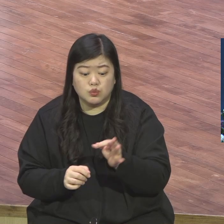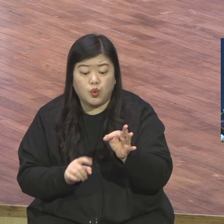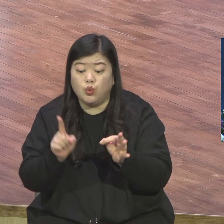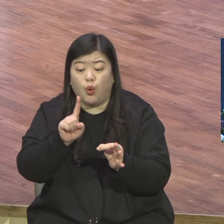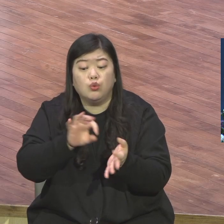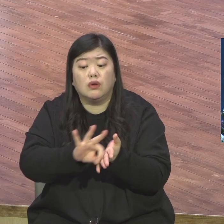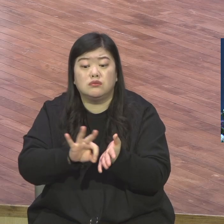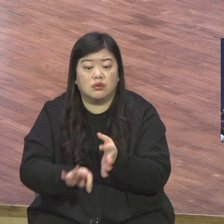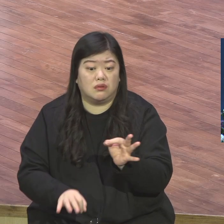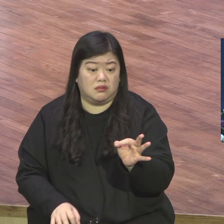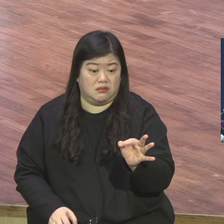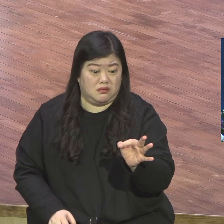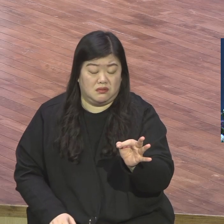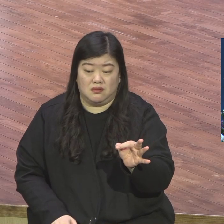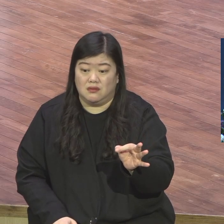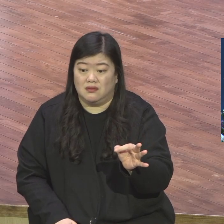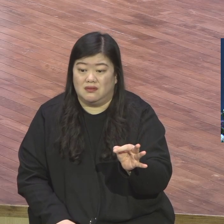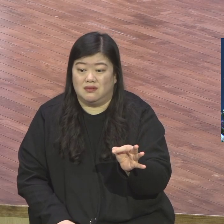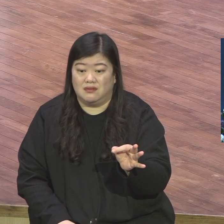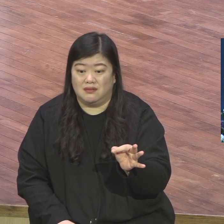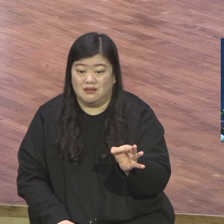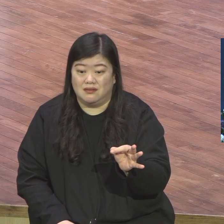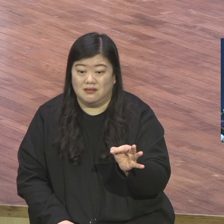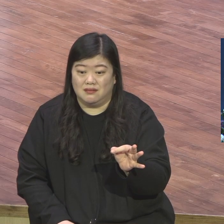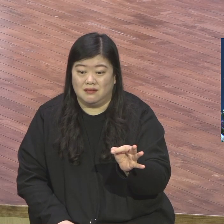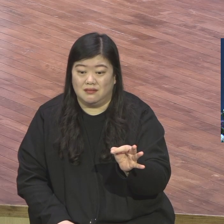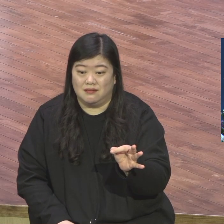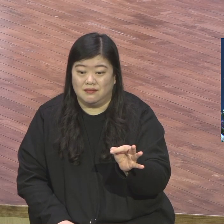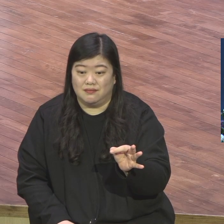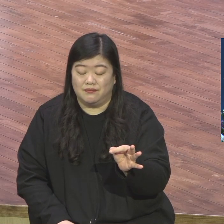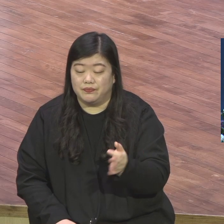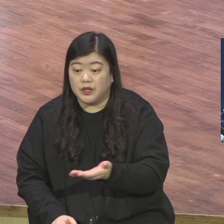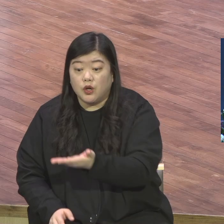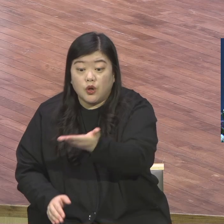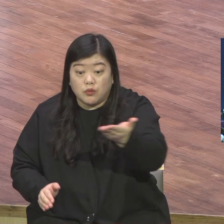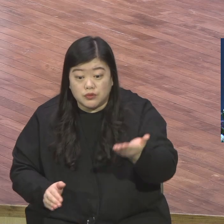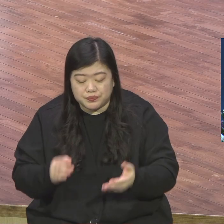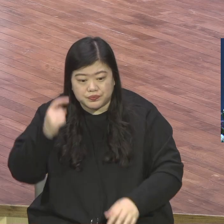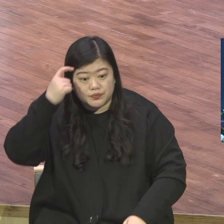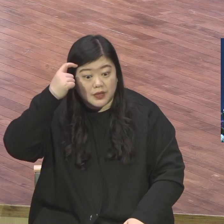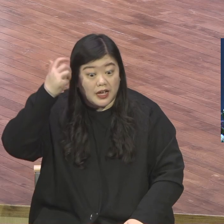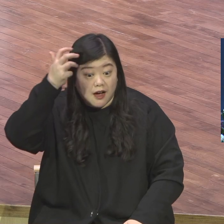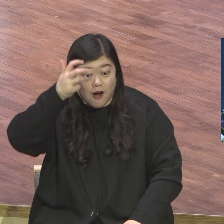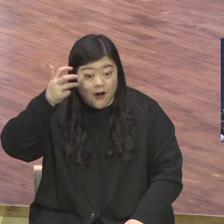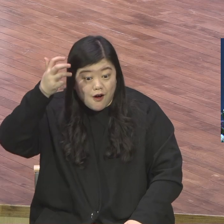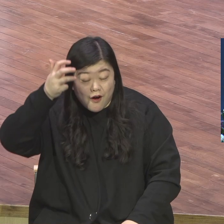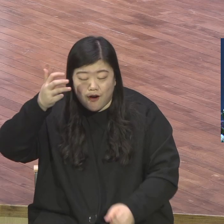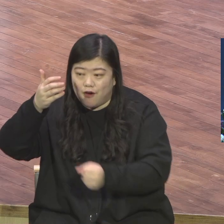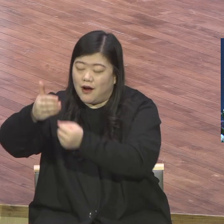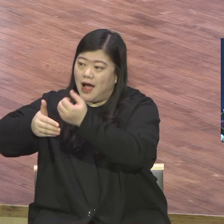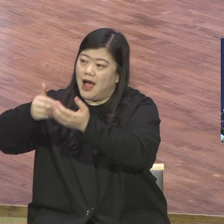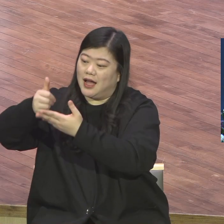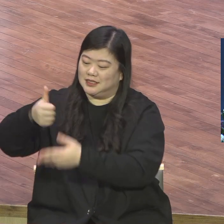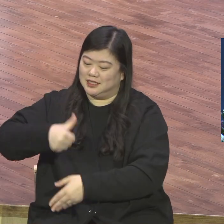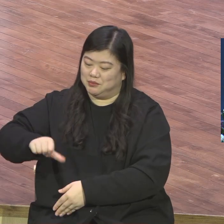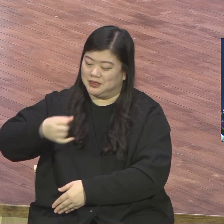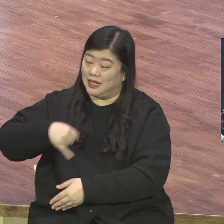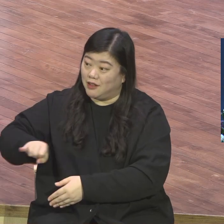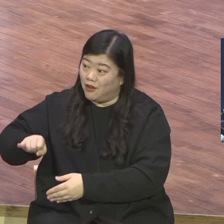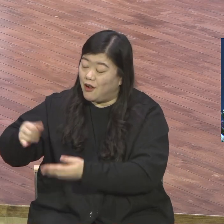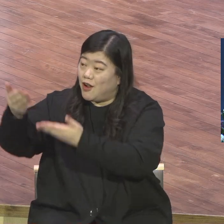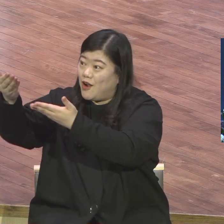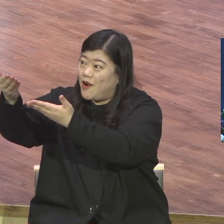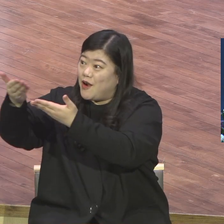우리가요 영적으로 구원받고 받은 이 어마어마한 재산이 얼마나 많았냐.